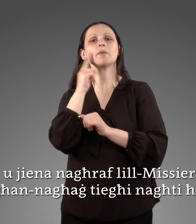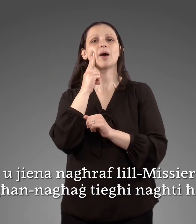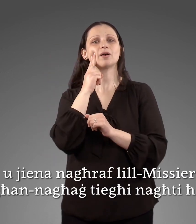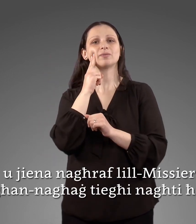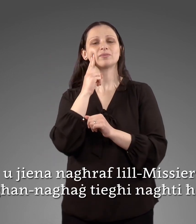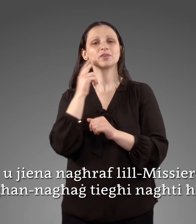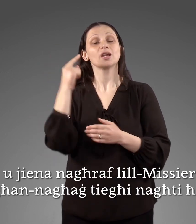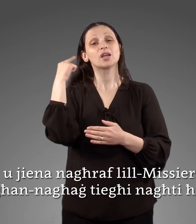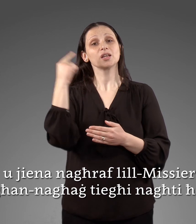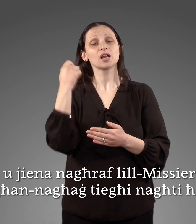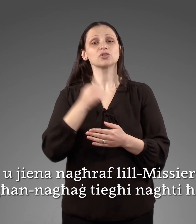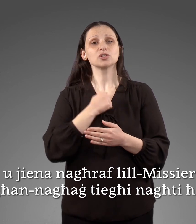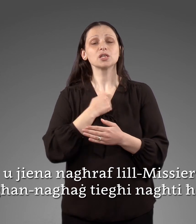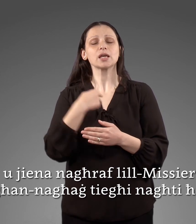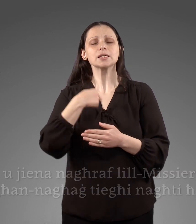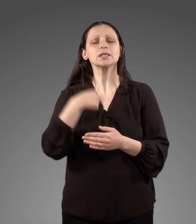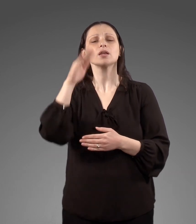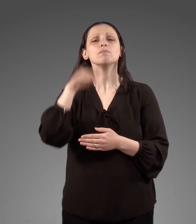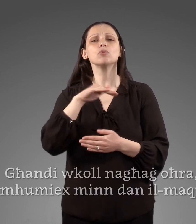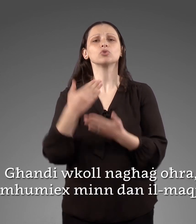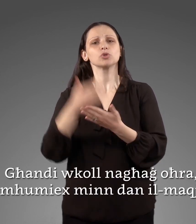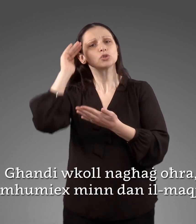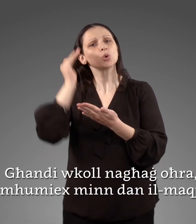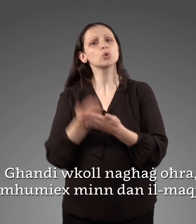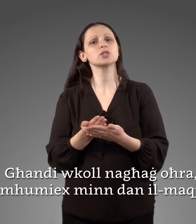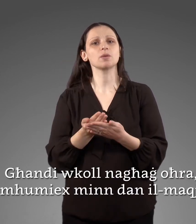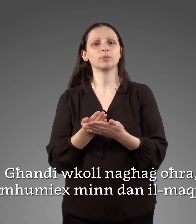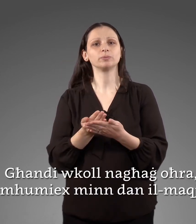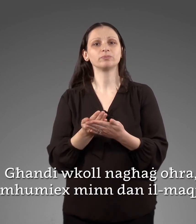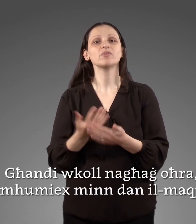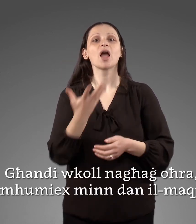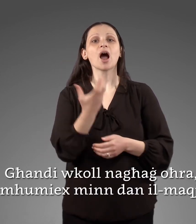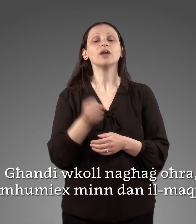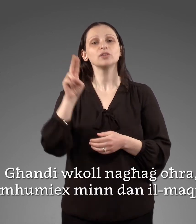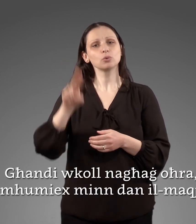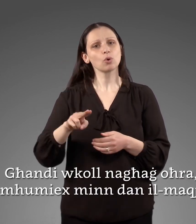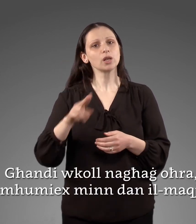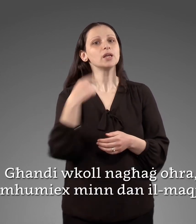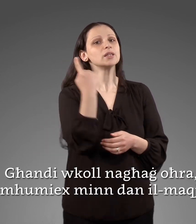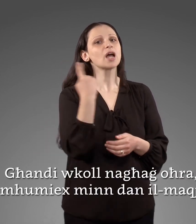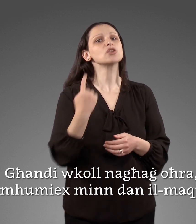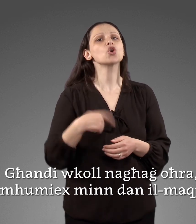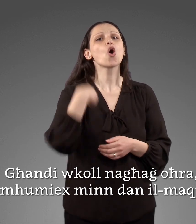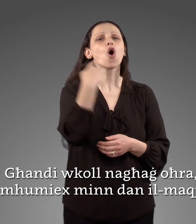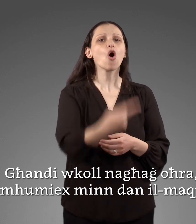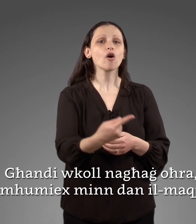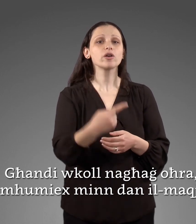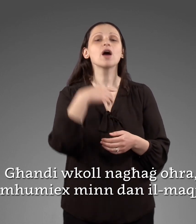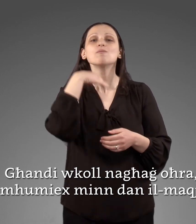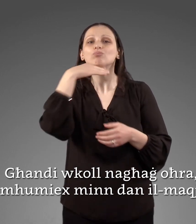-naċ tjew Nati ħajti Għandu u kol N-naċ ċohra Li mumixt Minda n-nil-maċjel